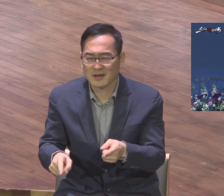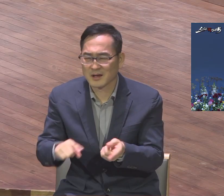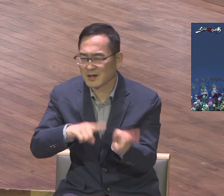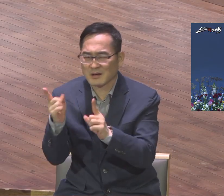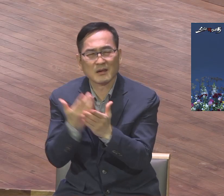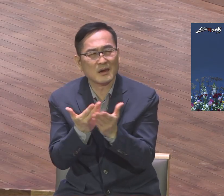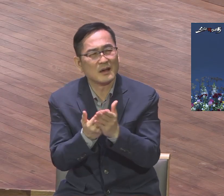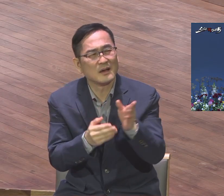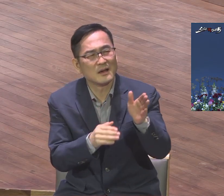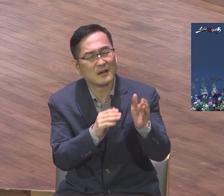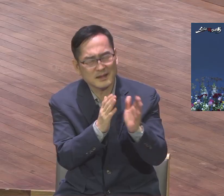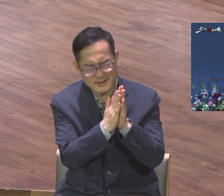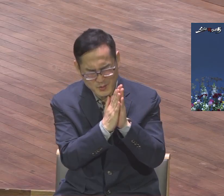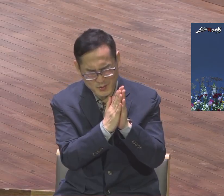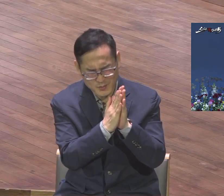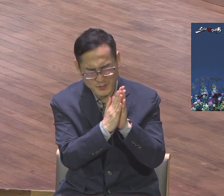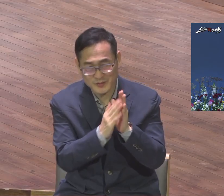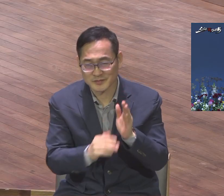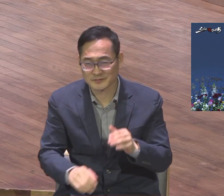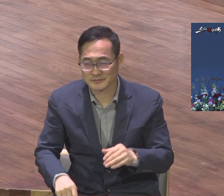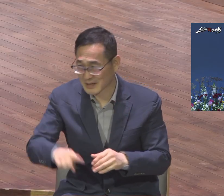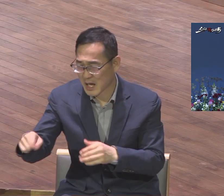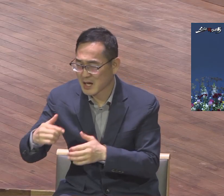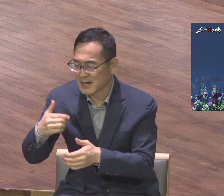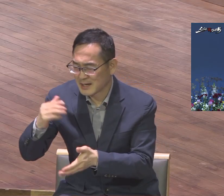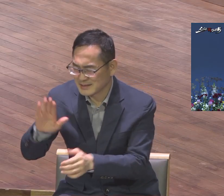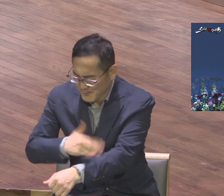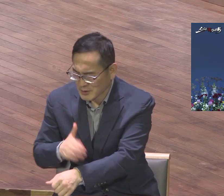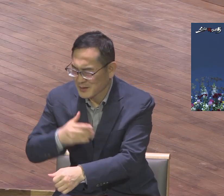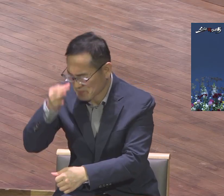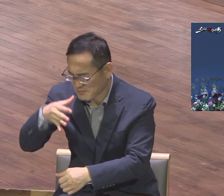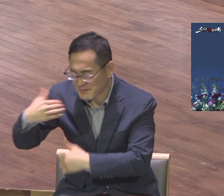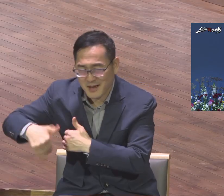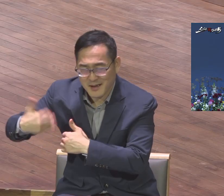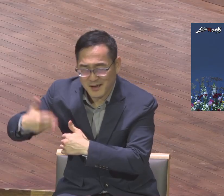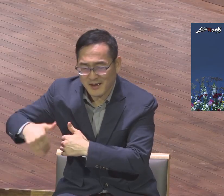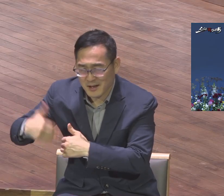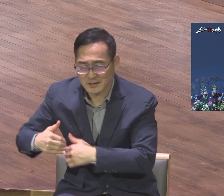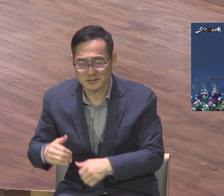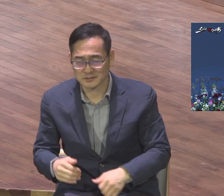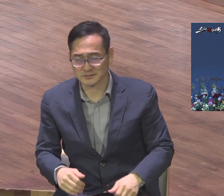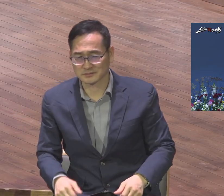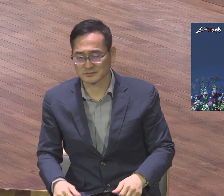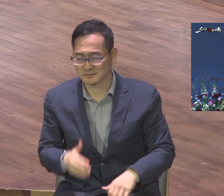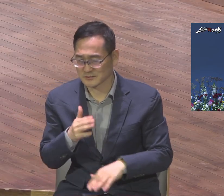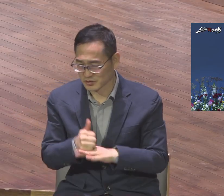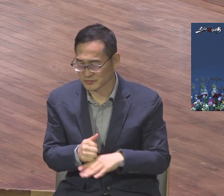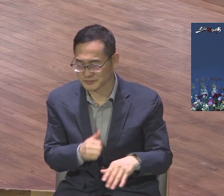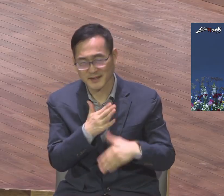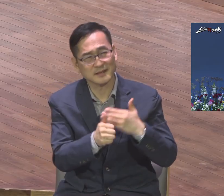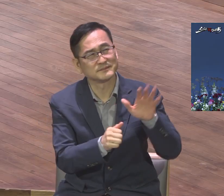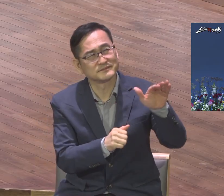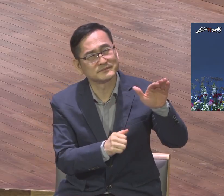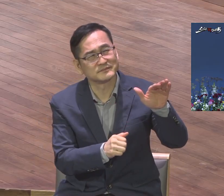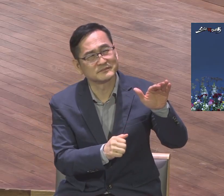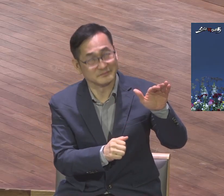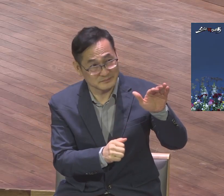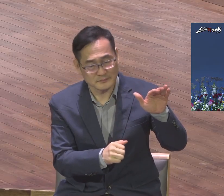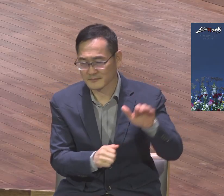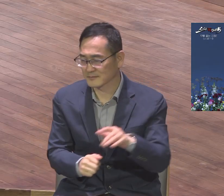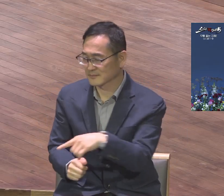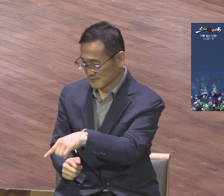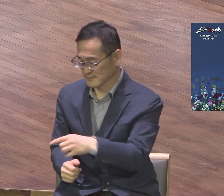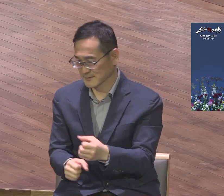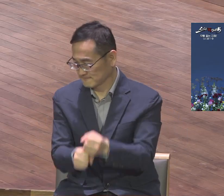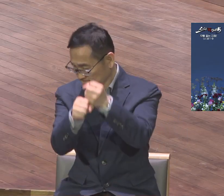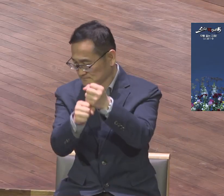하나님 앞에 모세가 기도하니까 그러면 불뱀을 노뱀을 달아가지고 노뱀을 달아가지고 짱대 높이